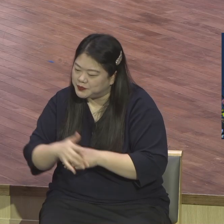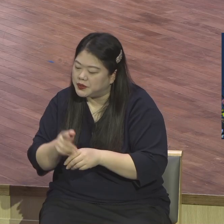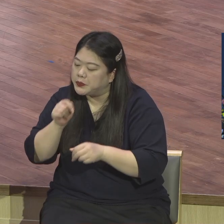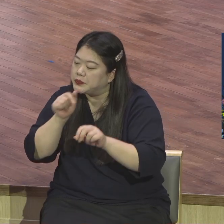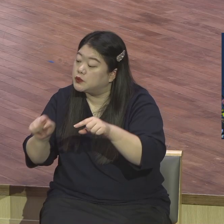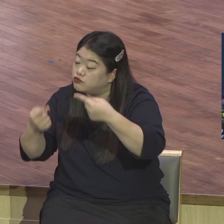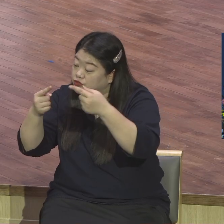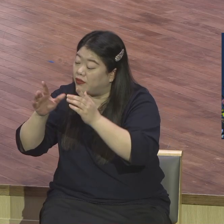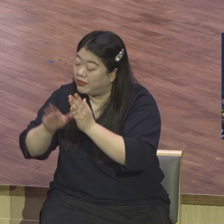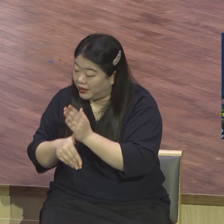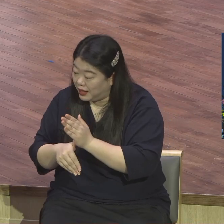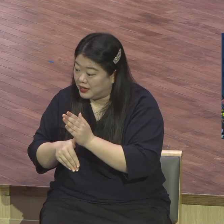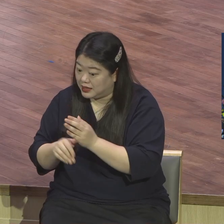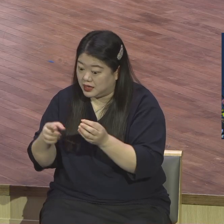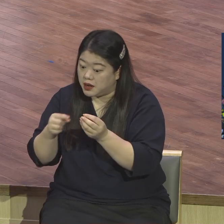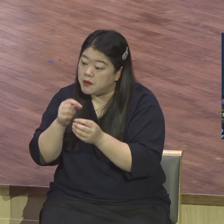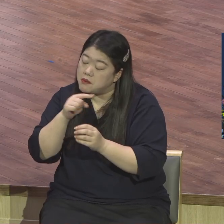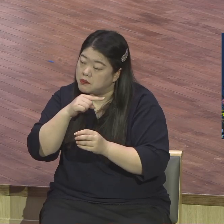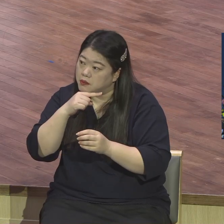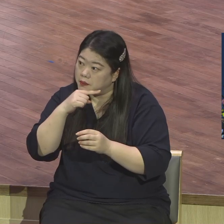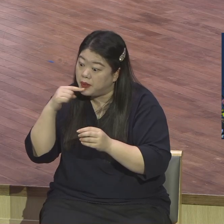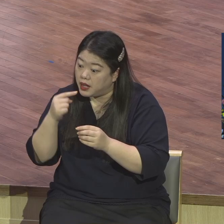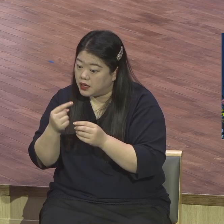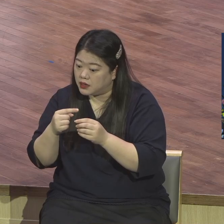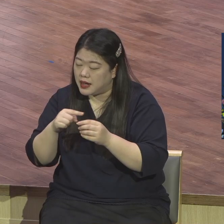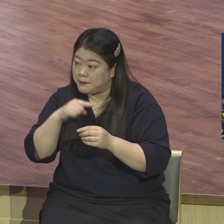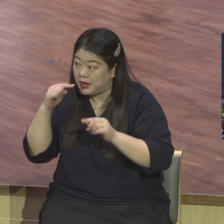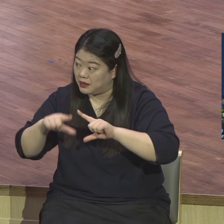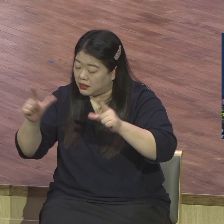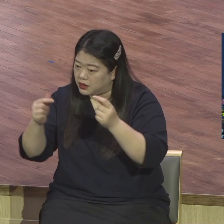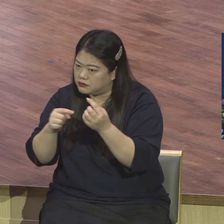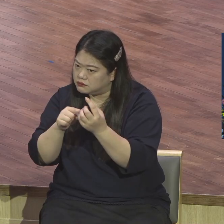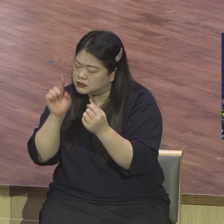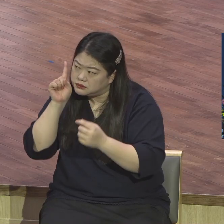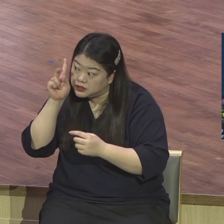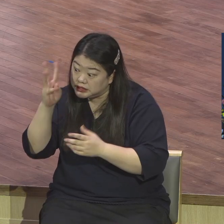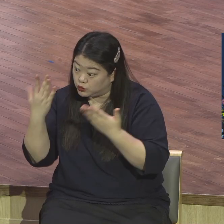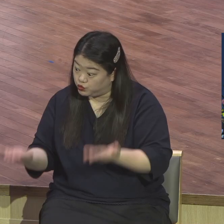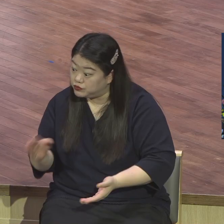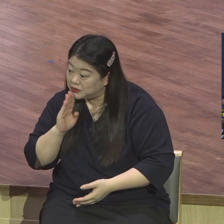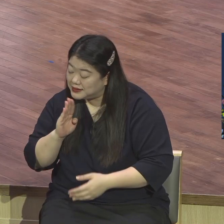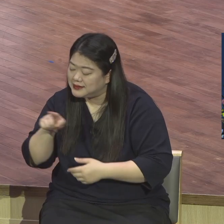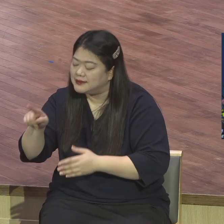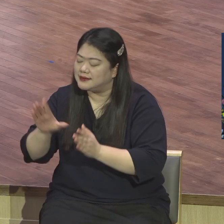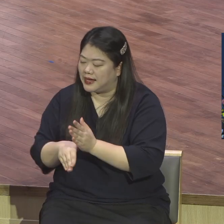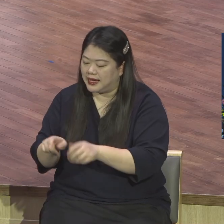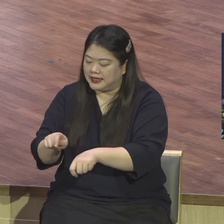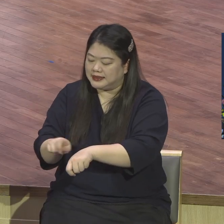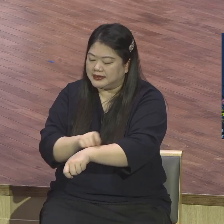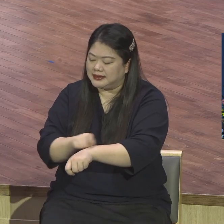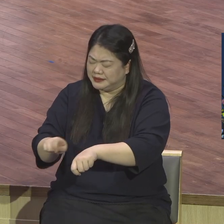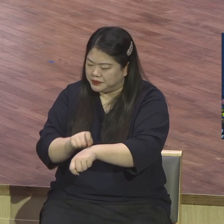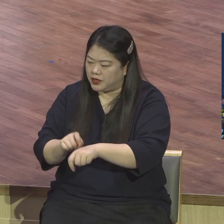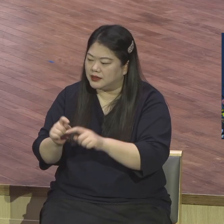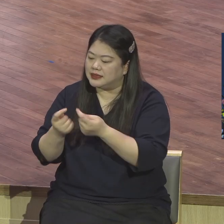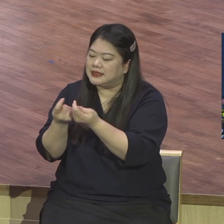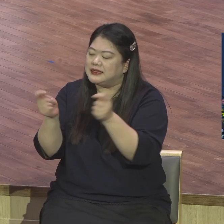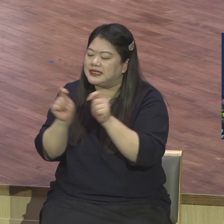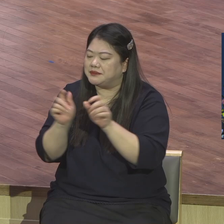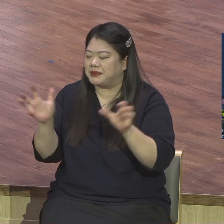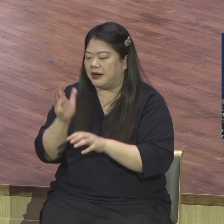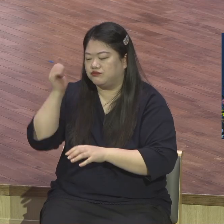두들거리면서 제가 팀 앞서 일깁니다. 그 현장에서 두 가지 기도했어요.